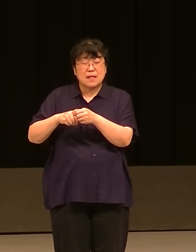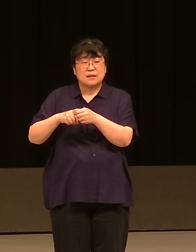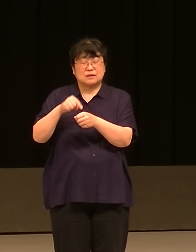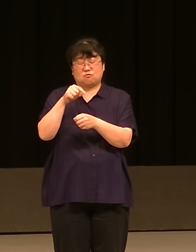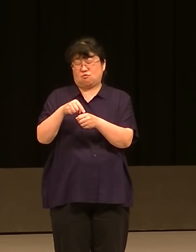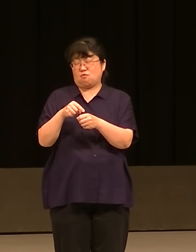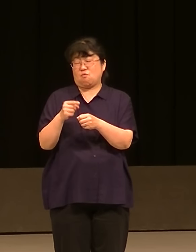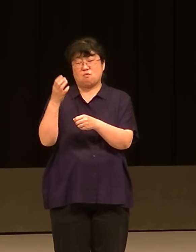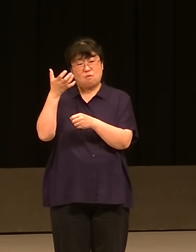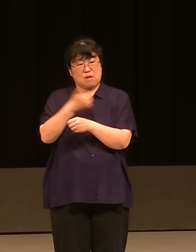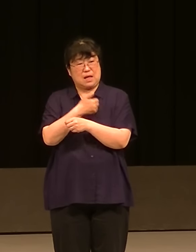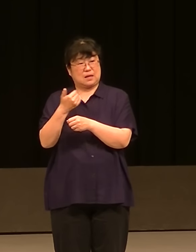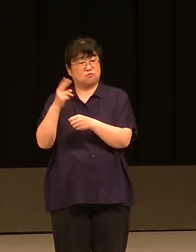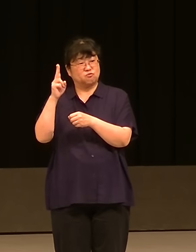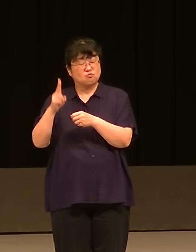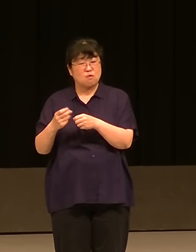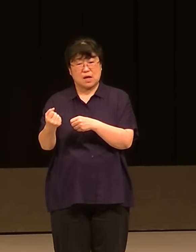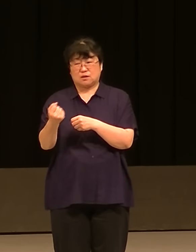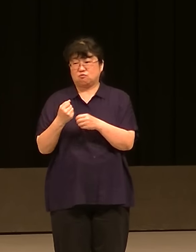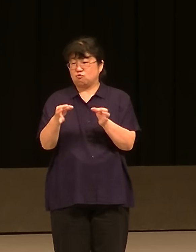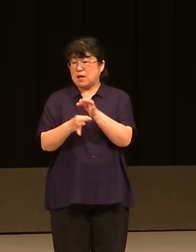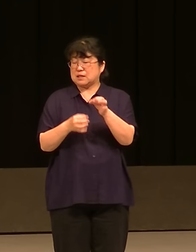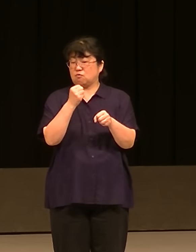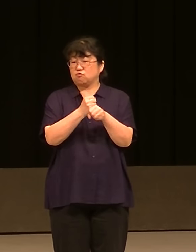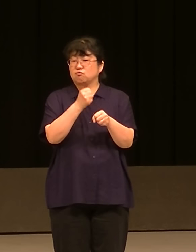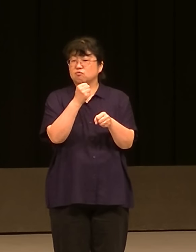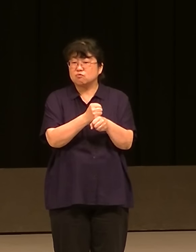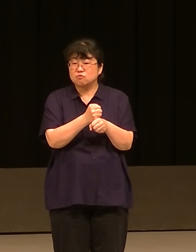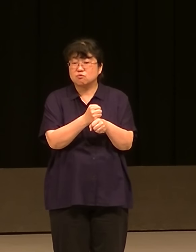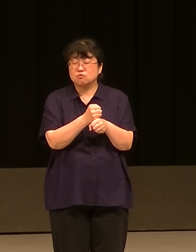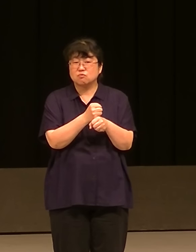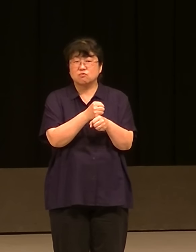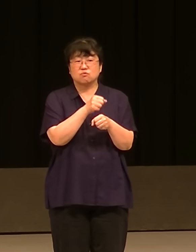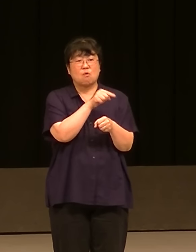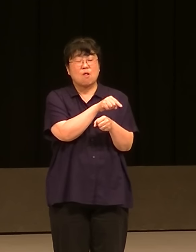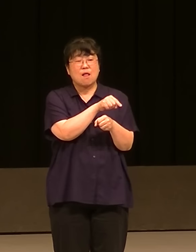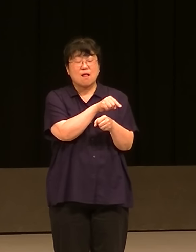可能にするような強い経済を作る。これが